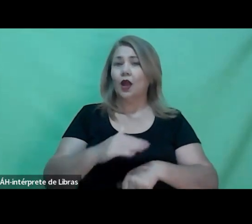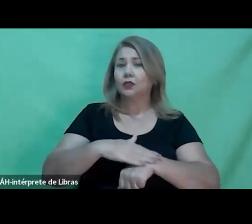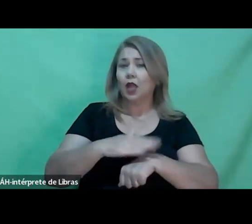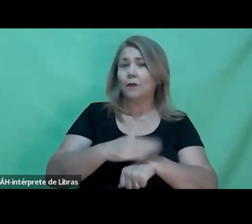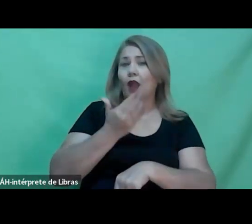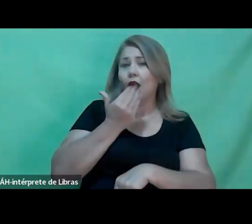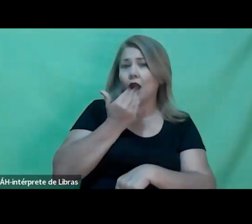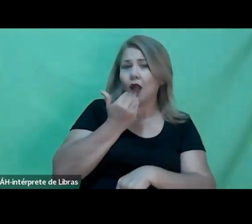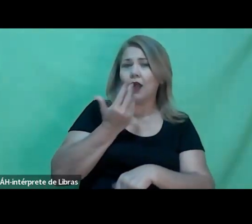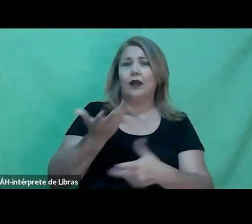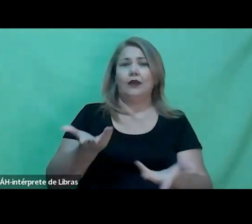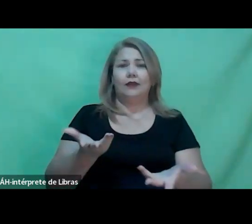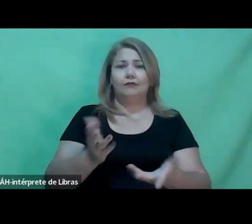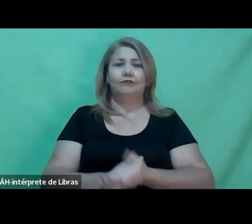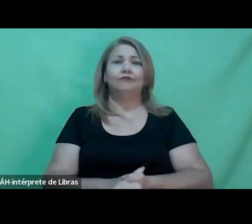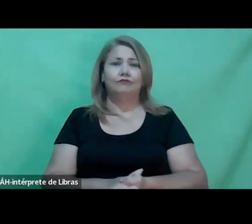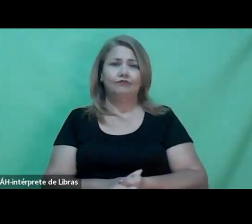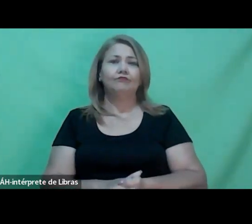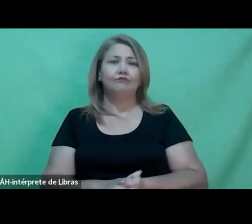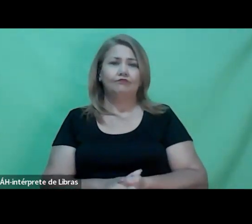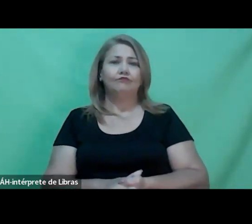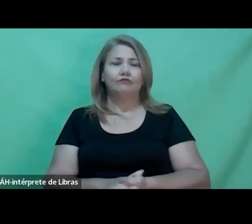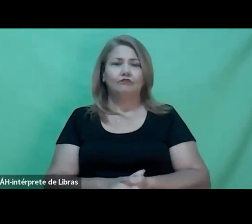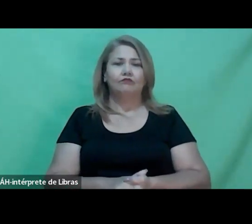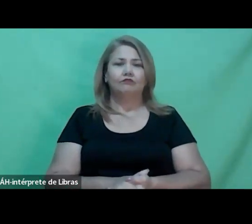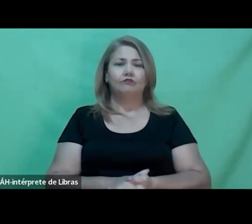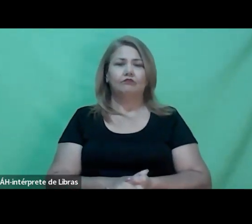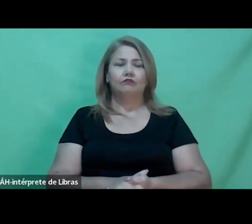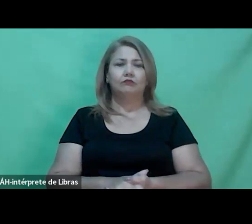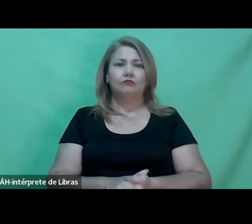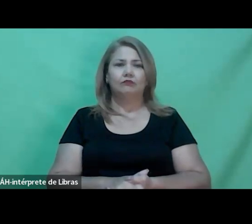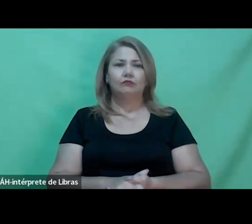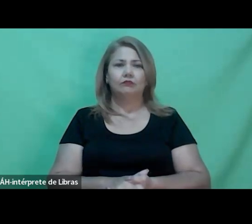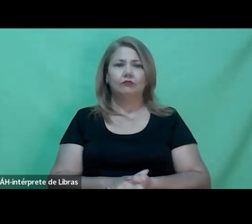qué podemos En qué podemos abanar